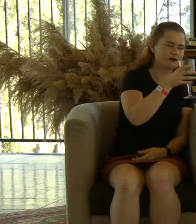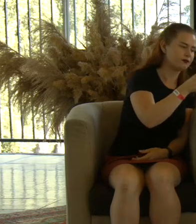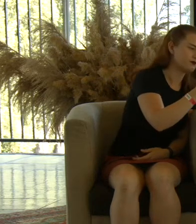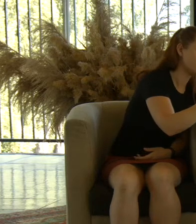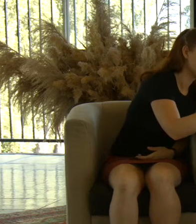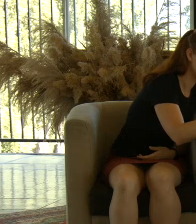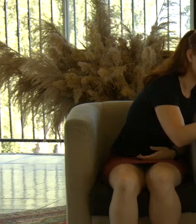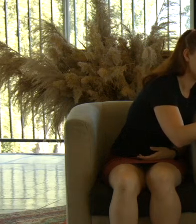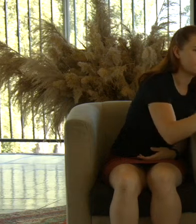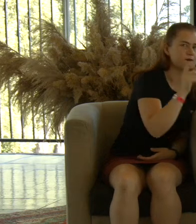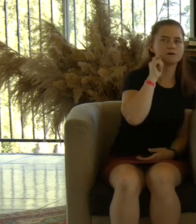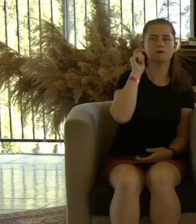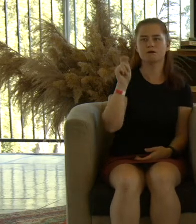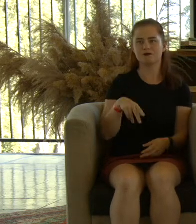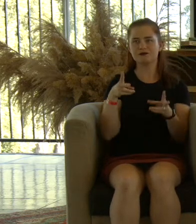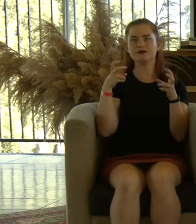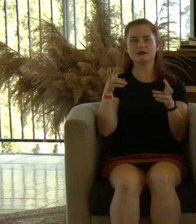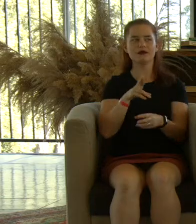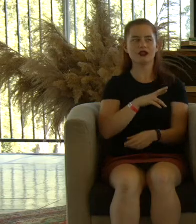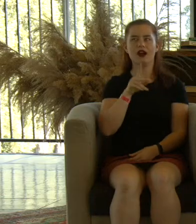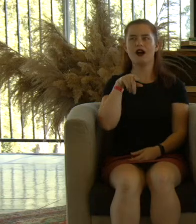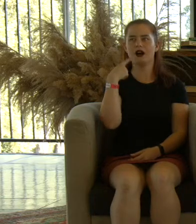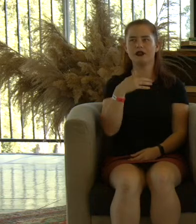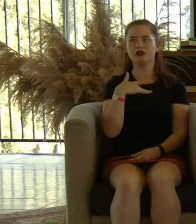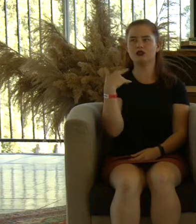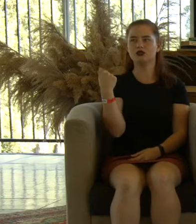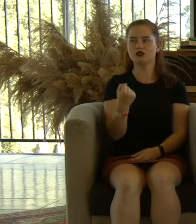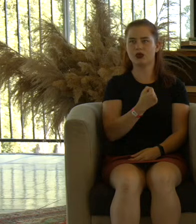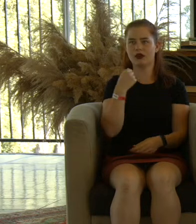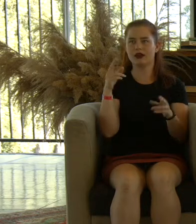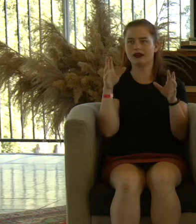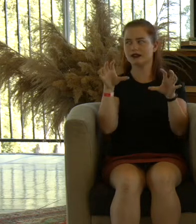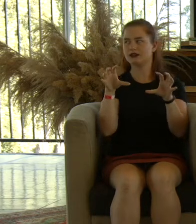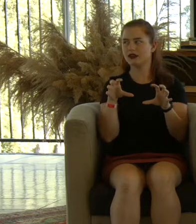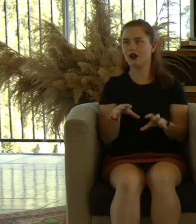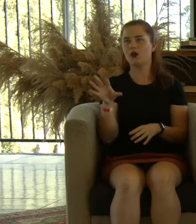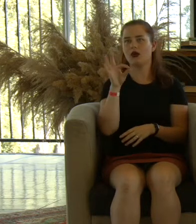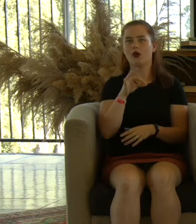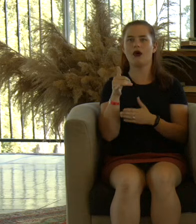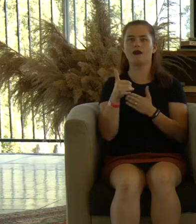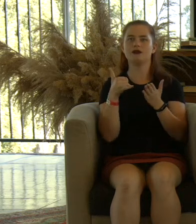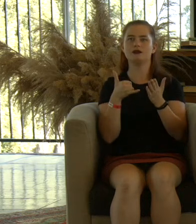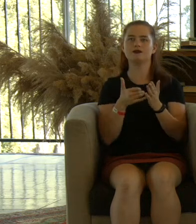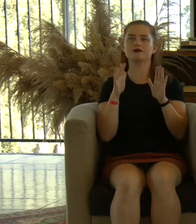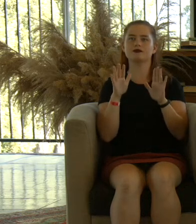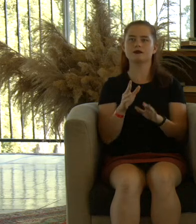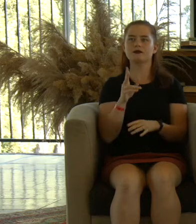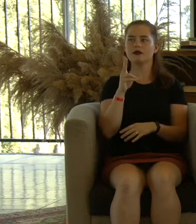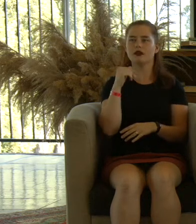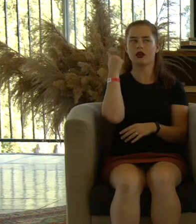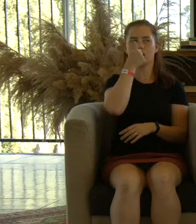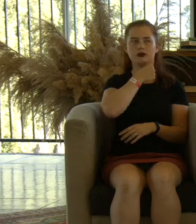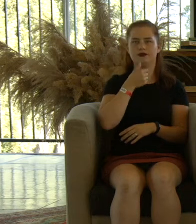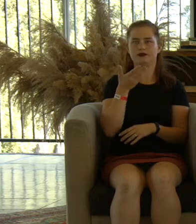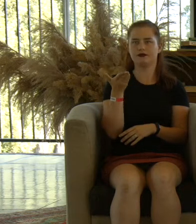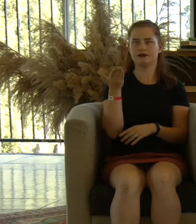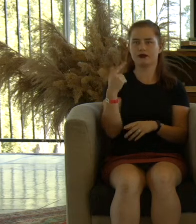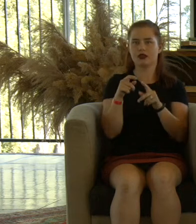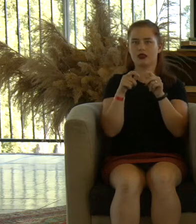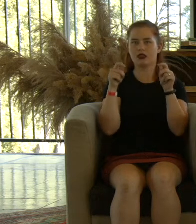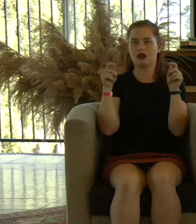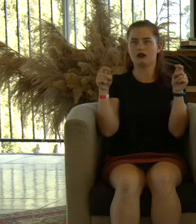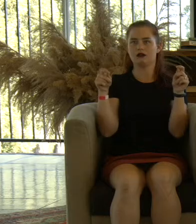В Украине, как я говорил, строгие по-прежнему законы по поводу вина. Только 2 года назад отменили лицензию для